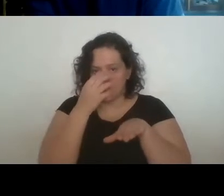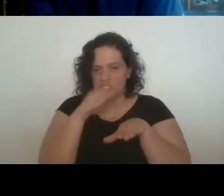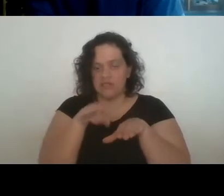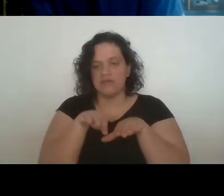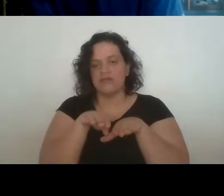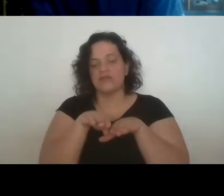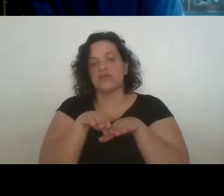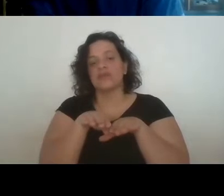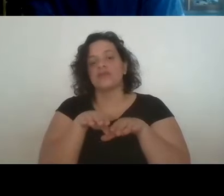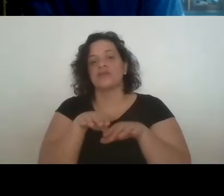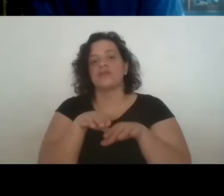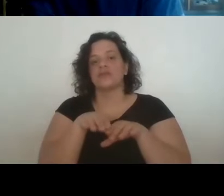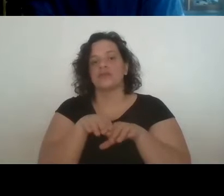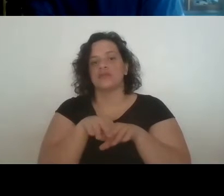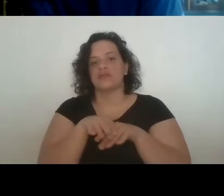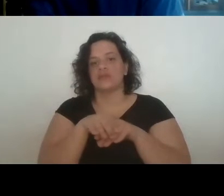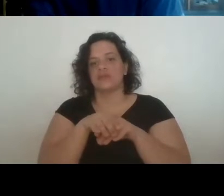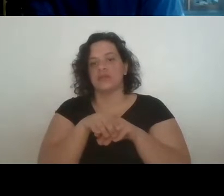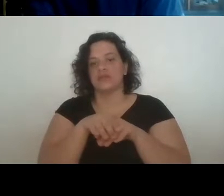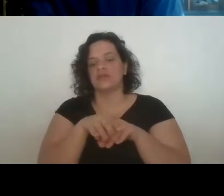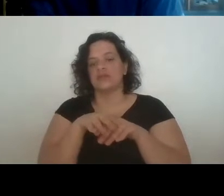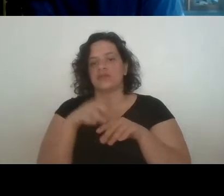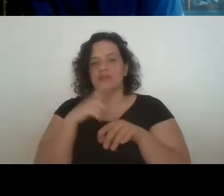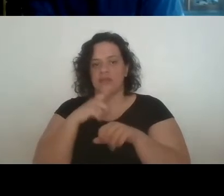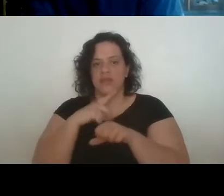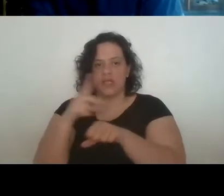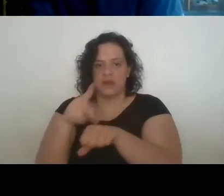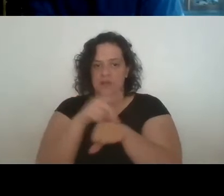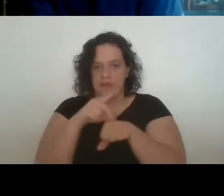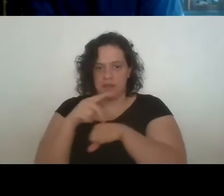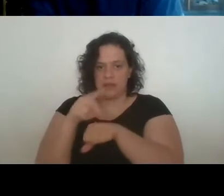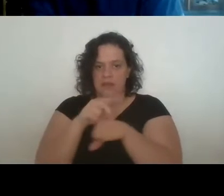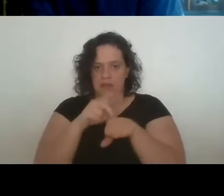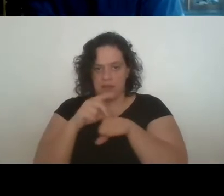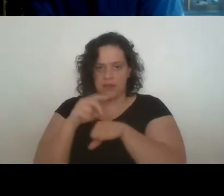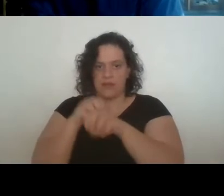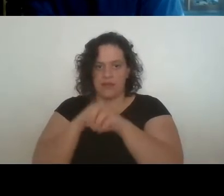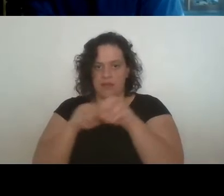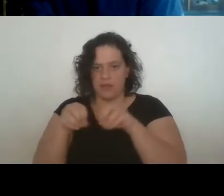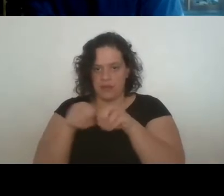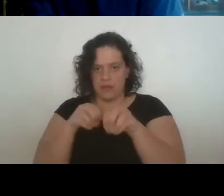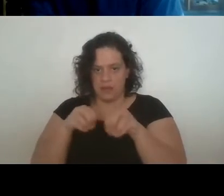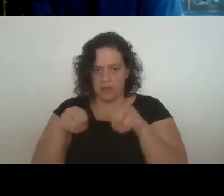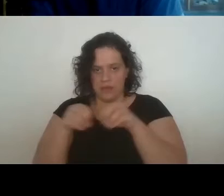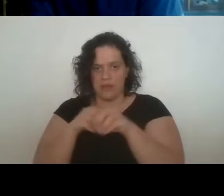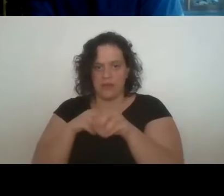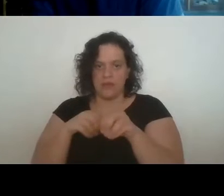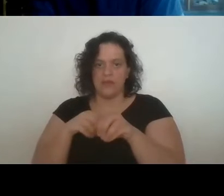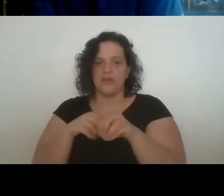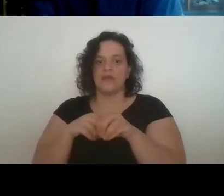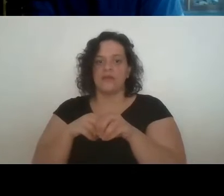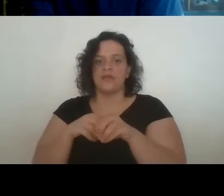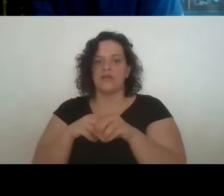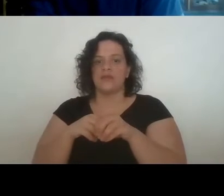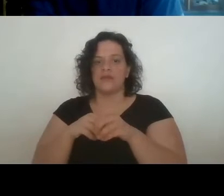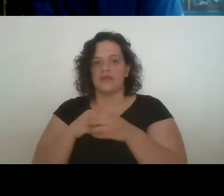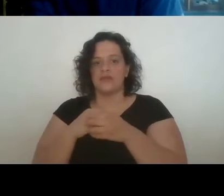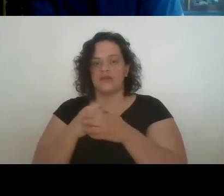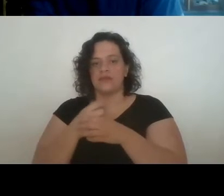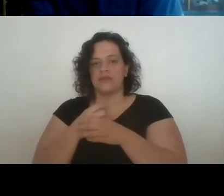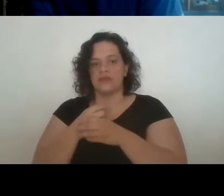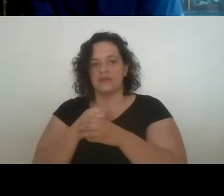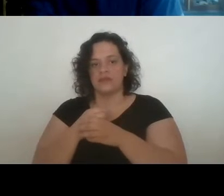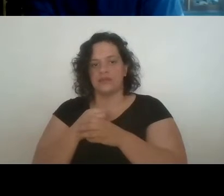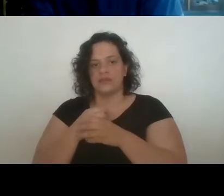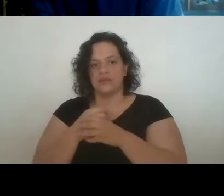superfície preenchida com pedra, então a gente vê lá no corte, a gente vê pode indicar no corte, Elisa?